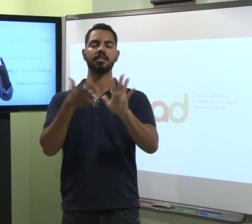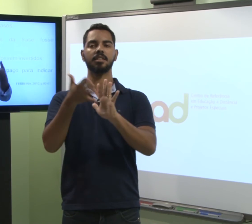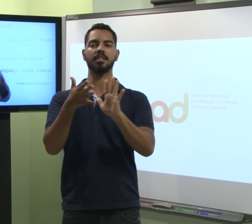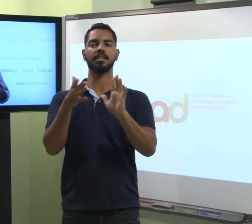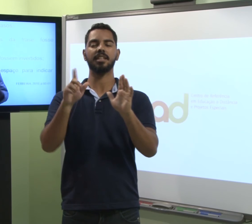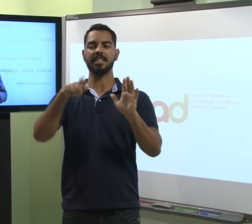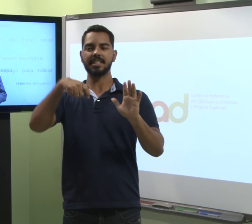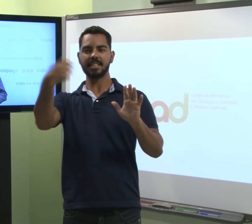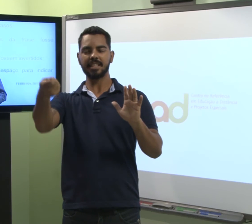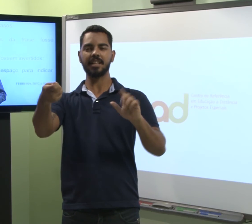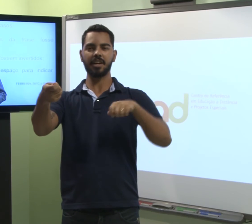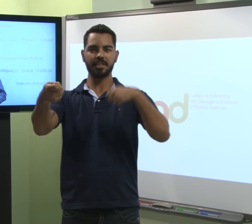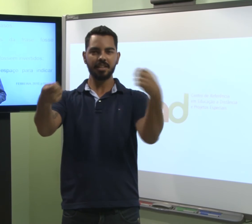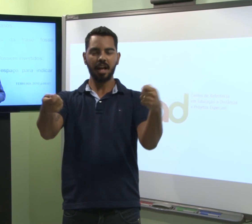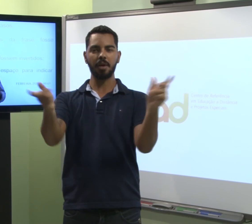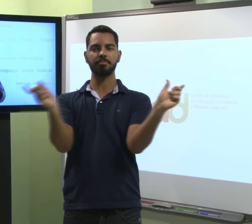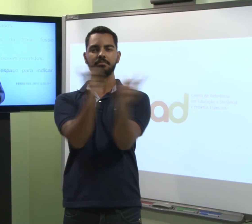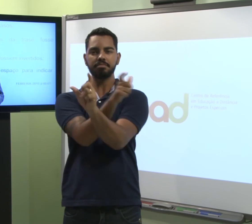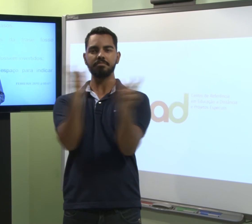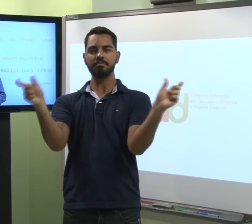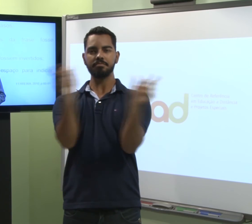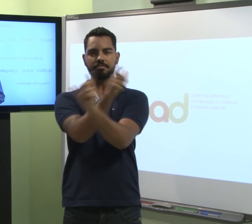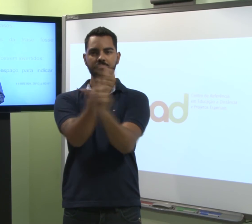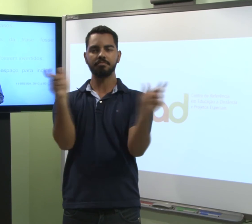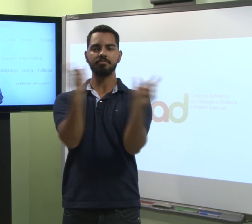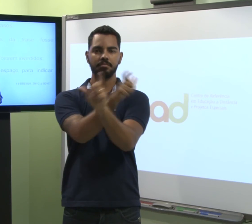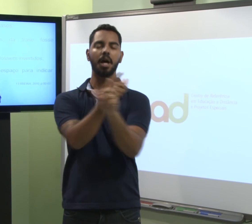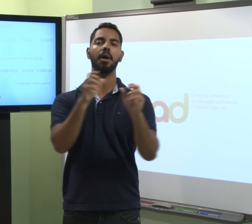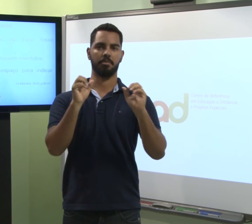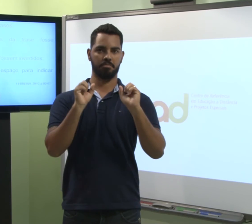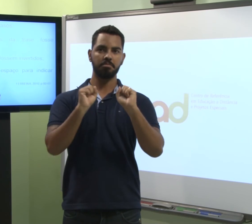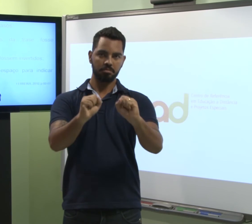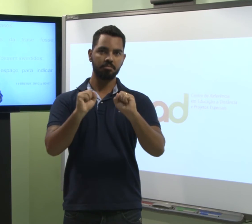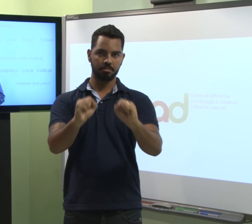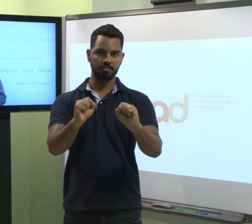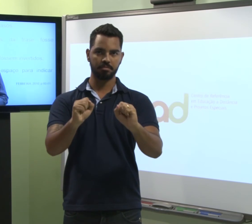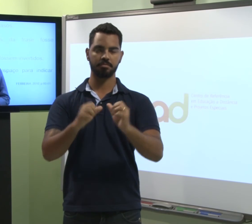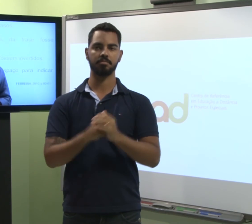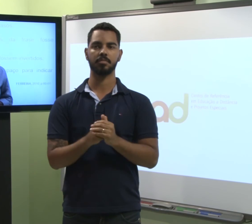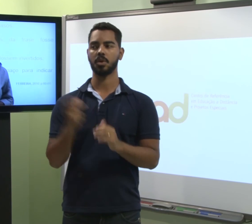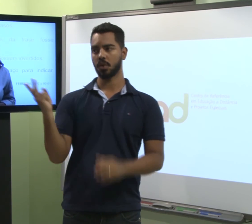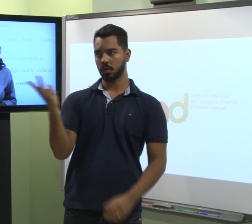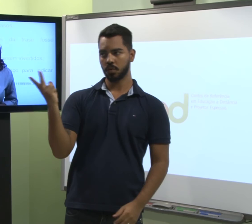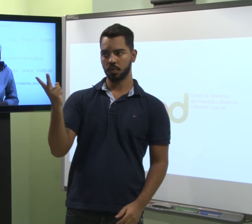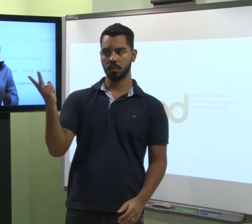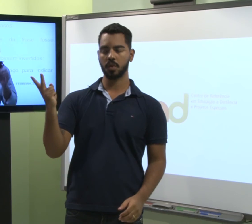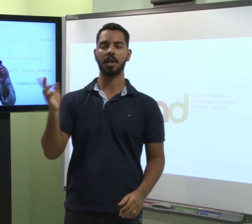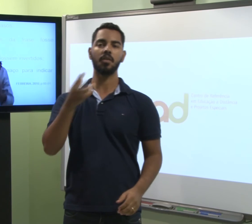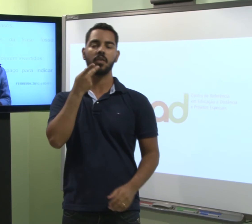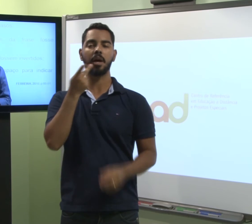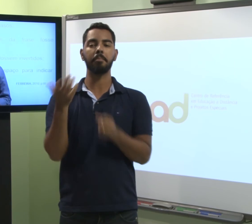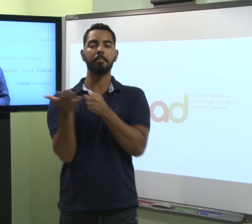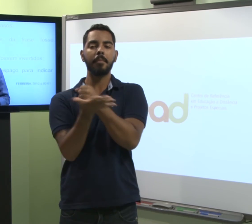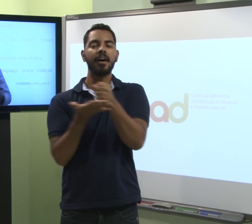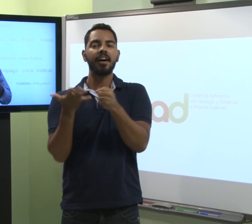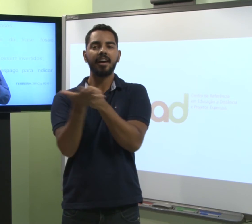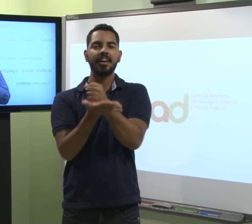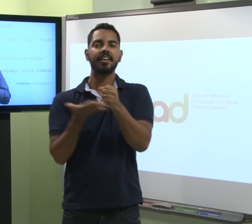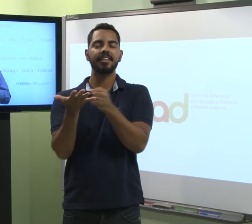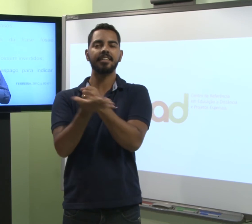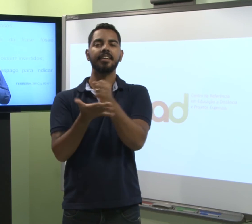sinais dentro de uma sentença. Porém, essas autoras observam que a ordem básica é